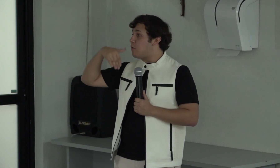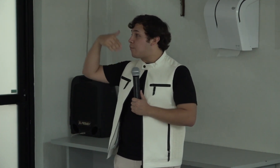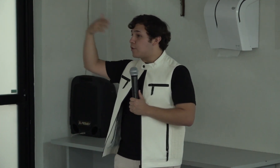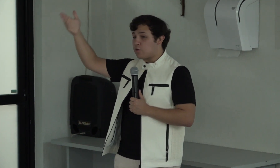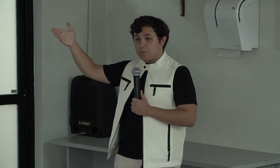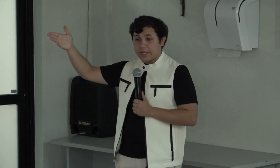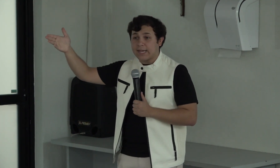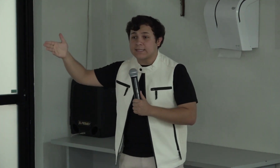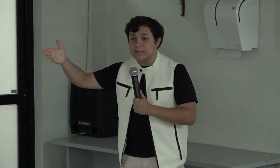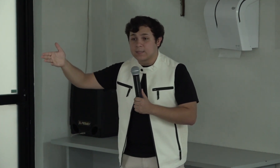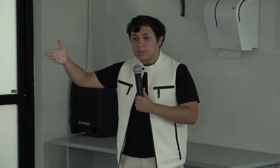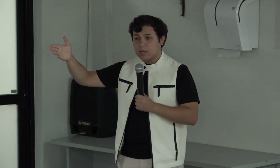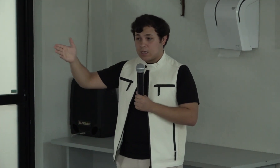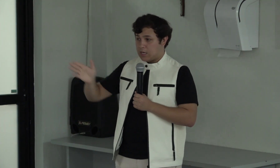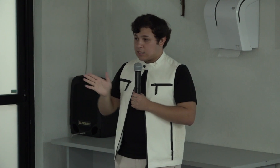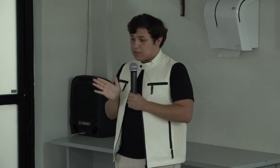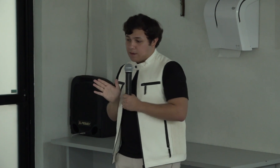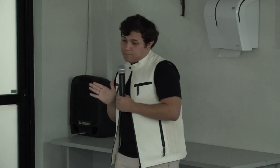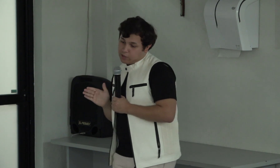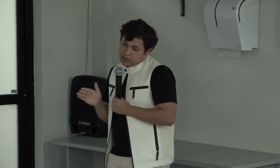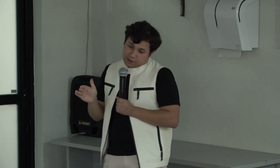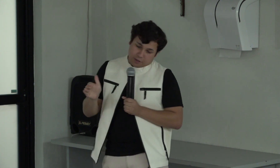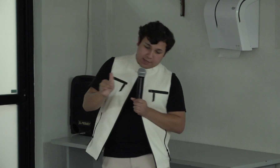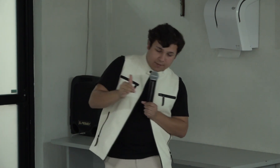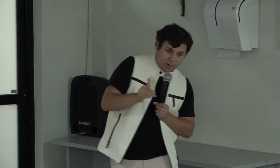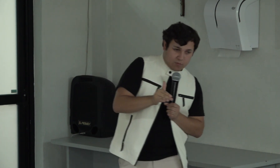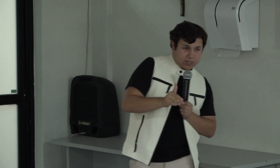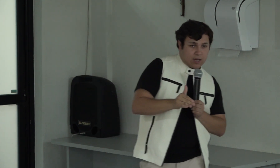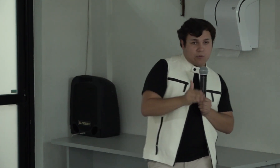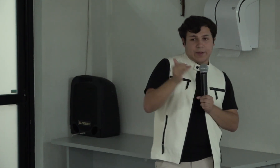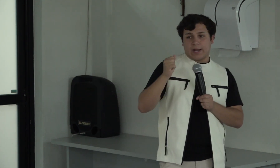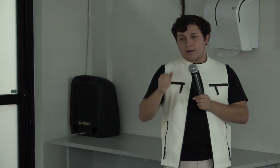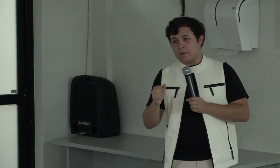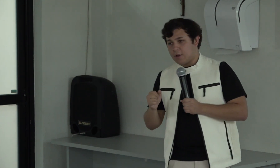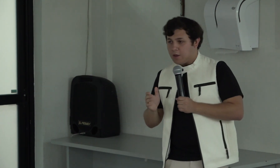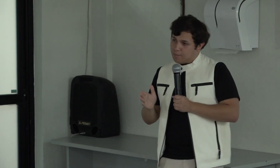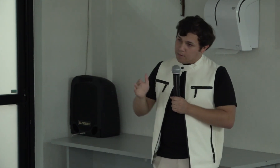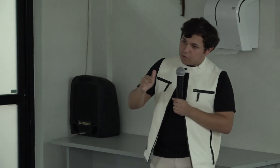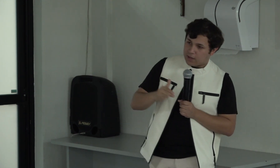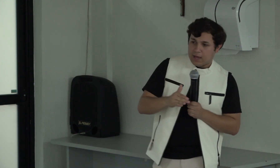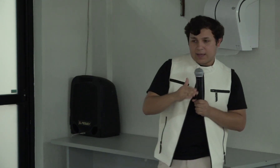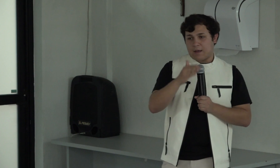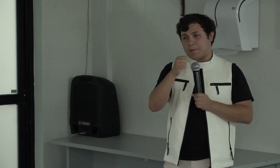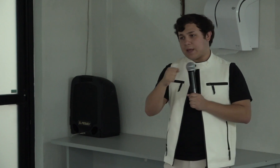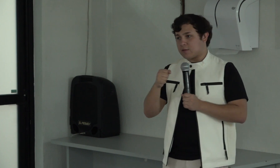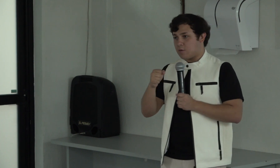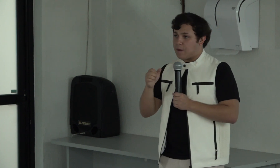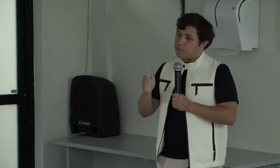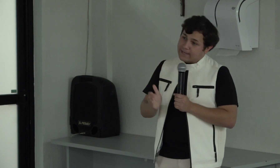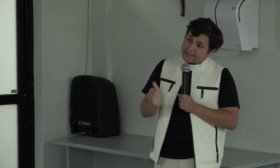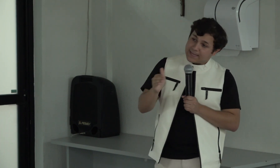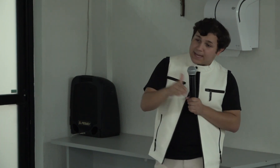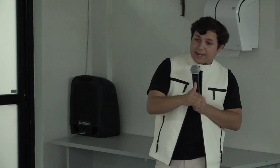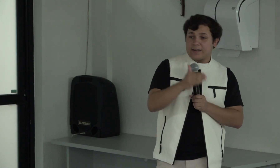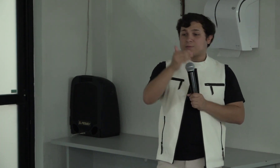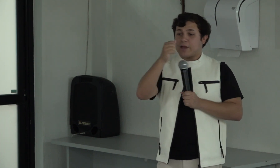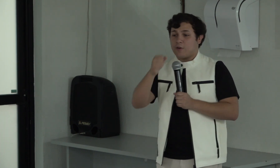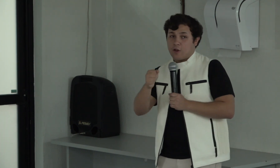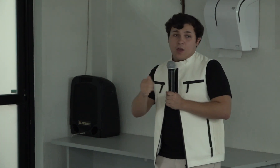poder comunicarse. Y se van por el lado de vamos a operarlo, vamos a el aparato, vamos a enseñarle el español,